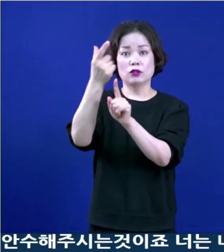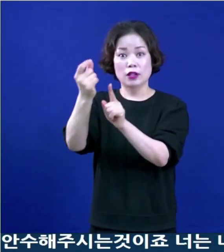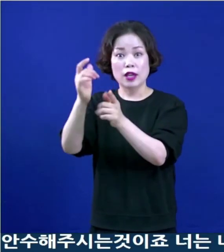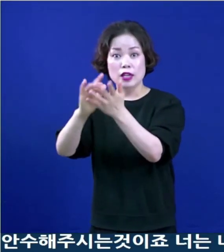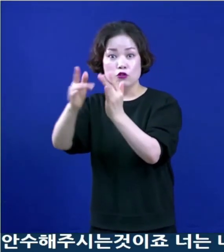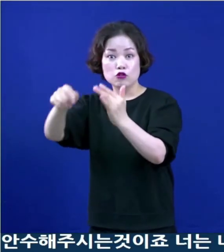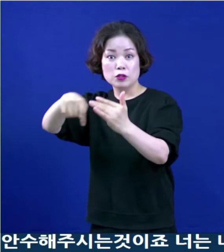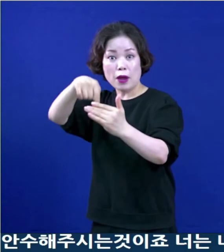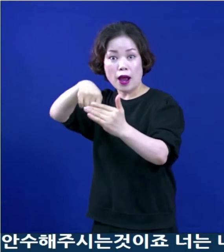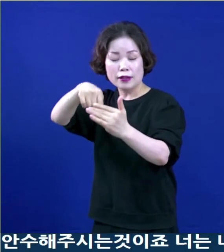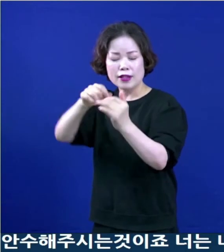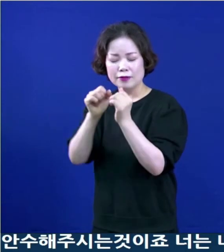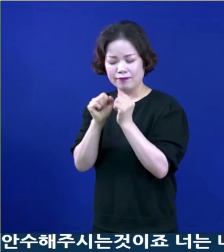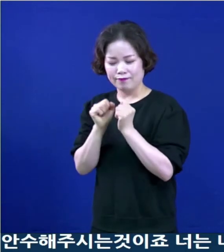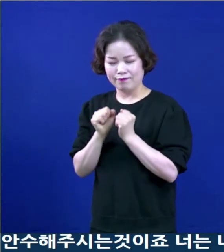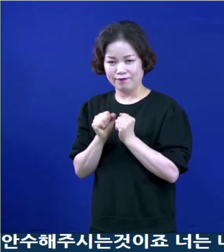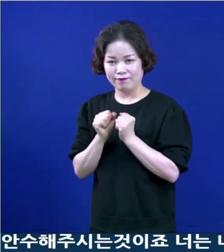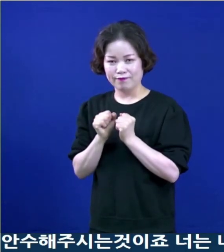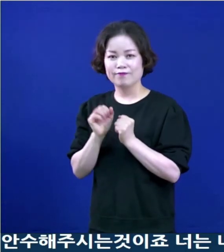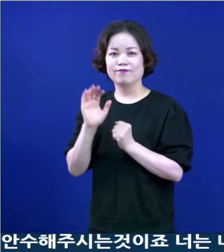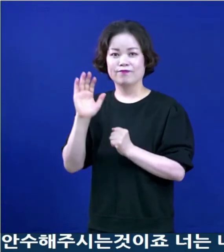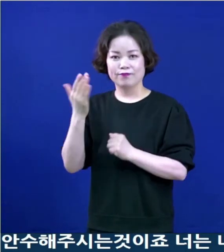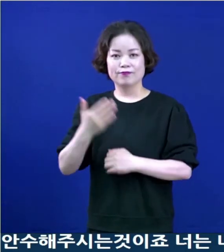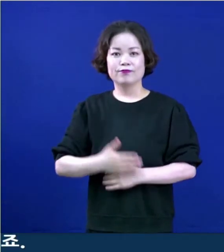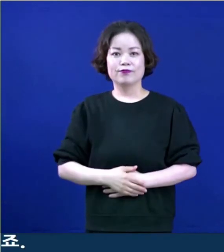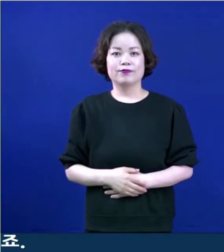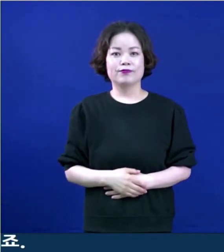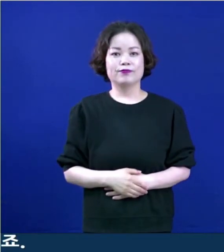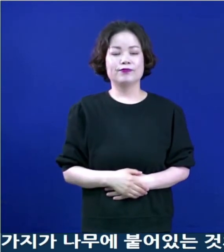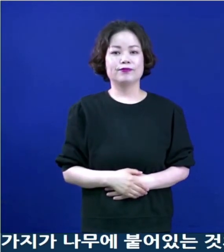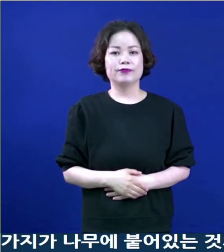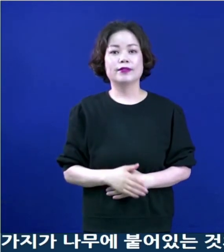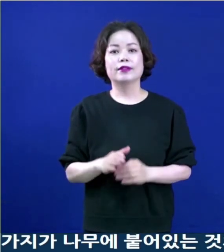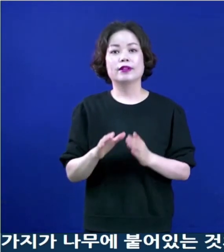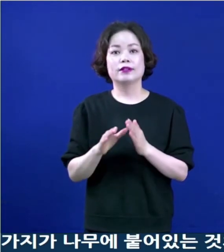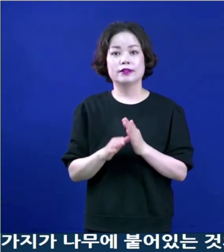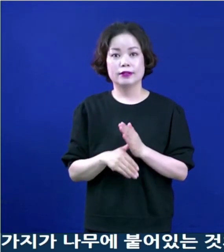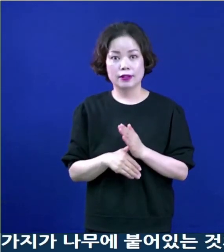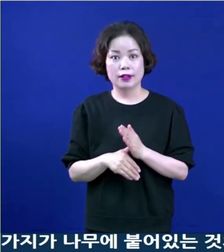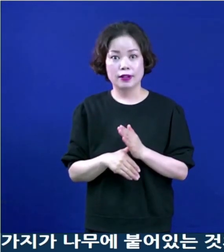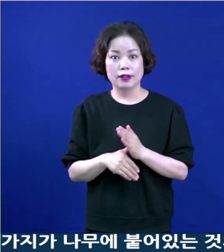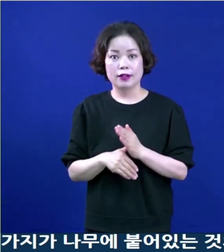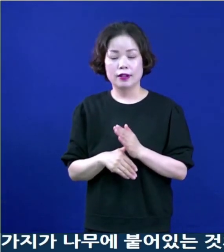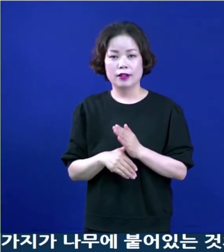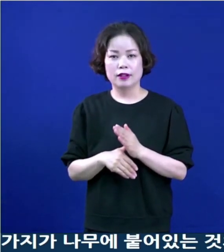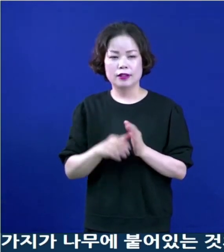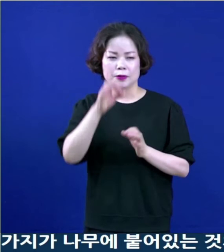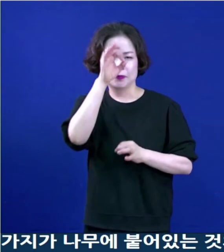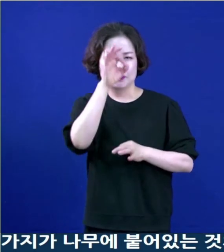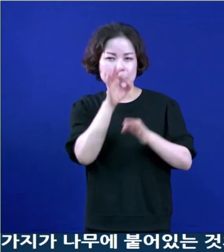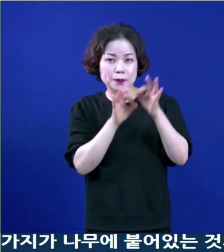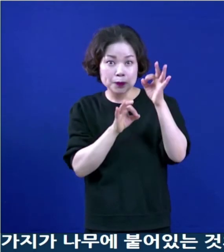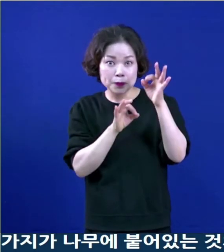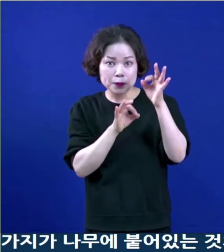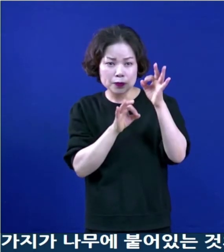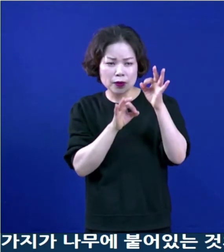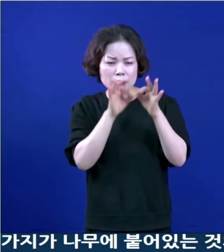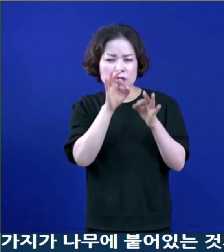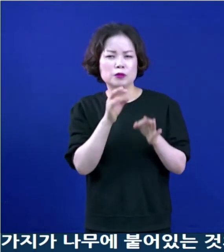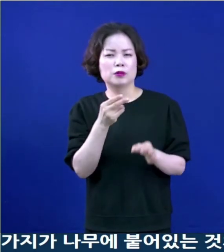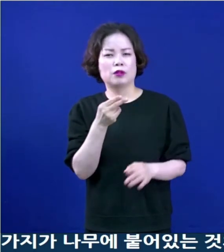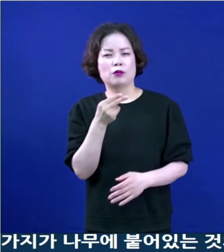안에 거하게 되는 것이죠. 이때 흠과 흠이